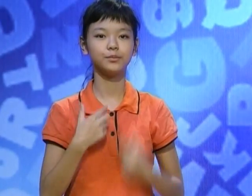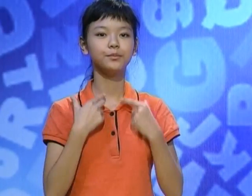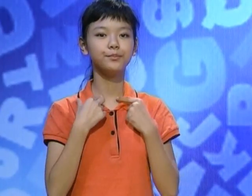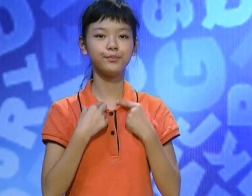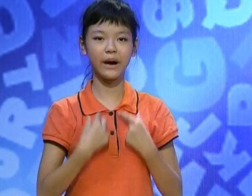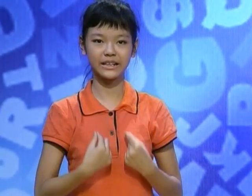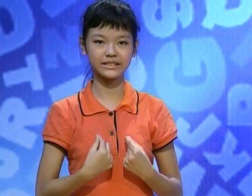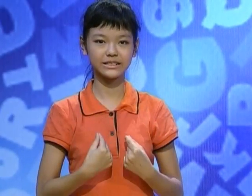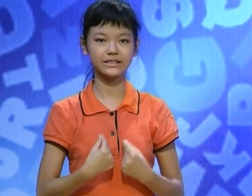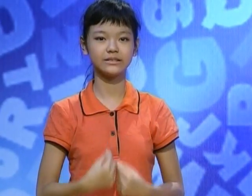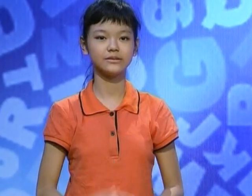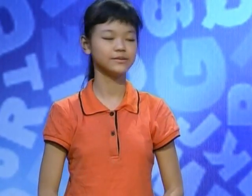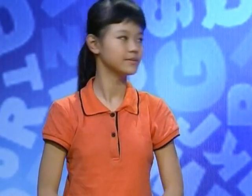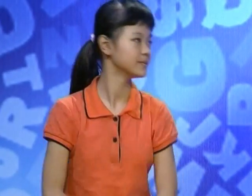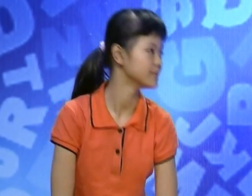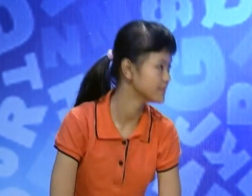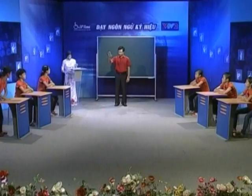Đây là ký hiệu áo sơ mi đấy.